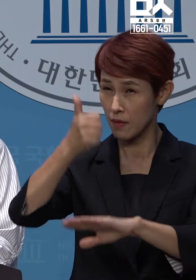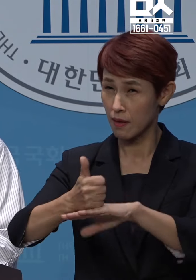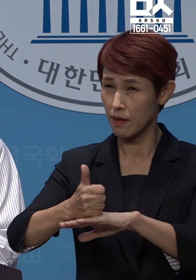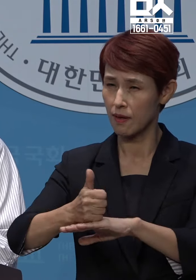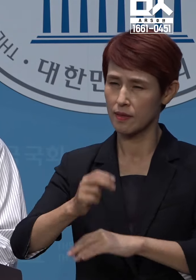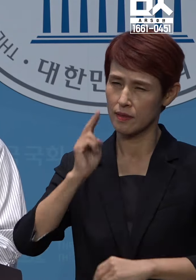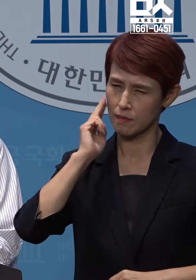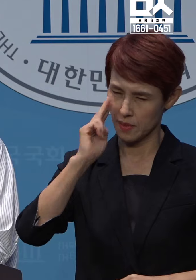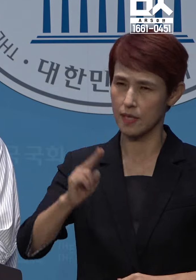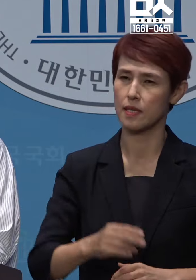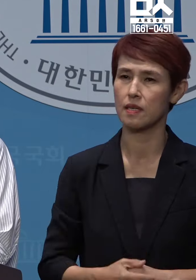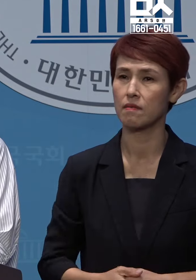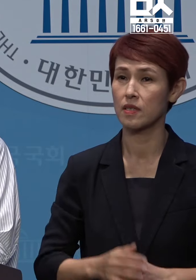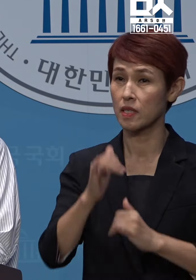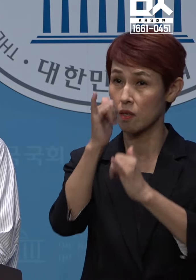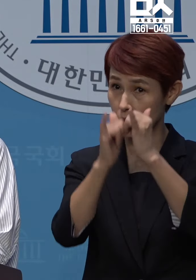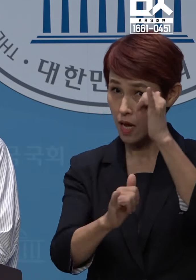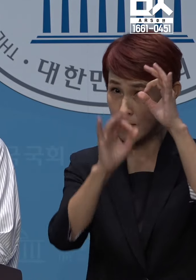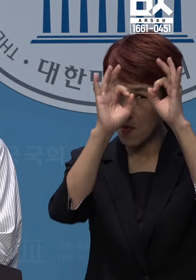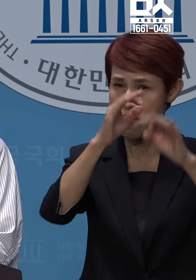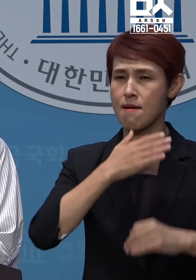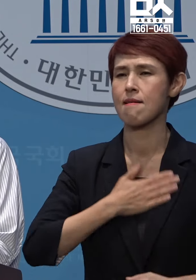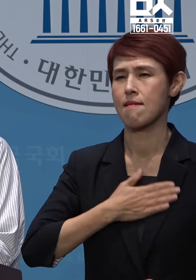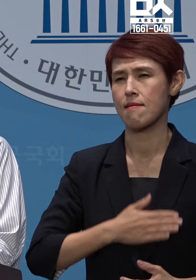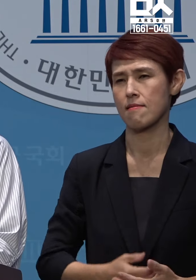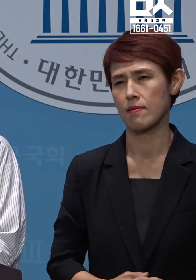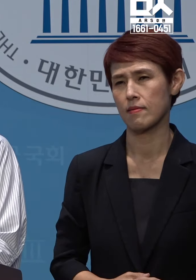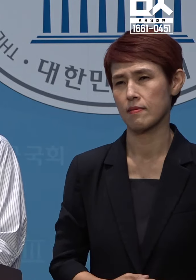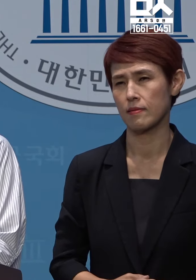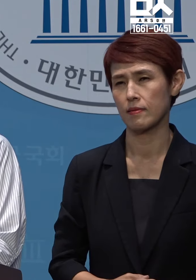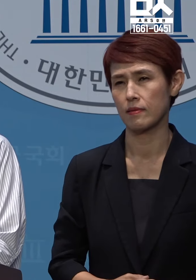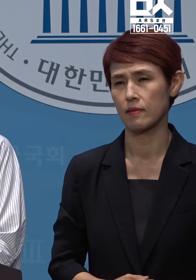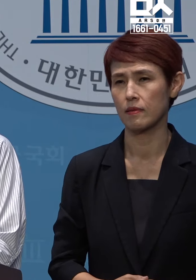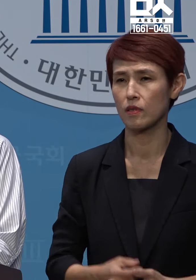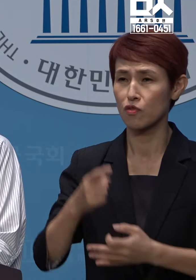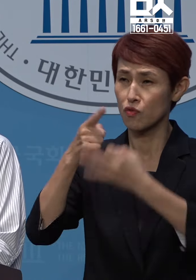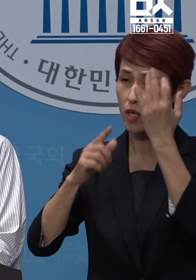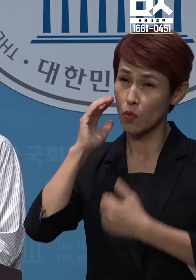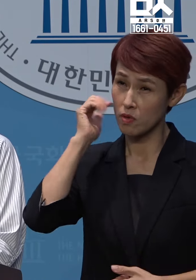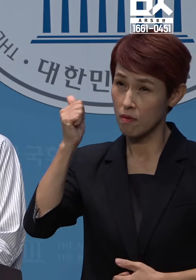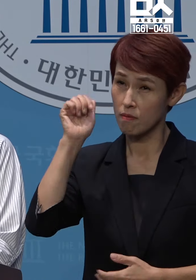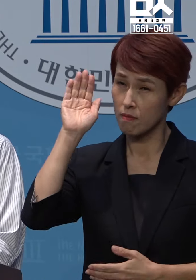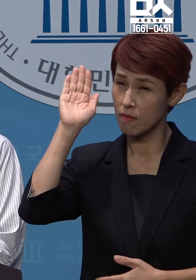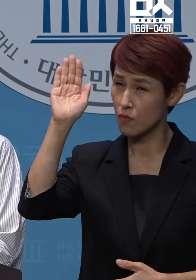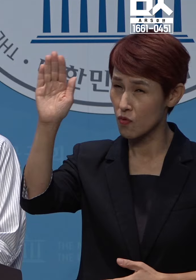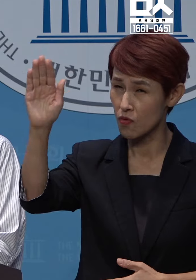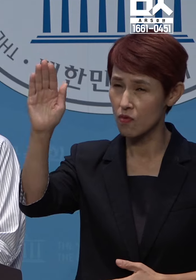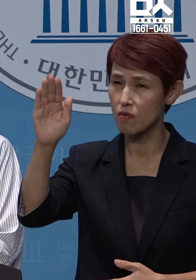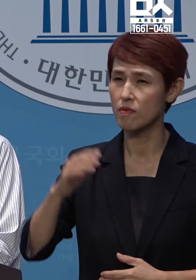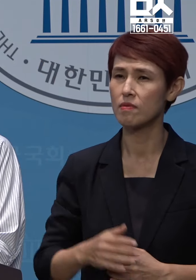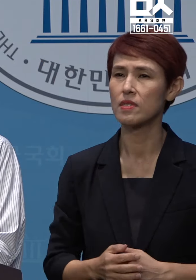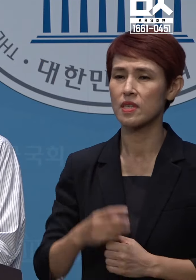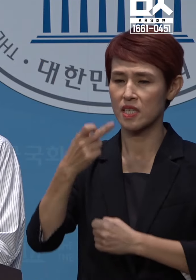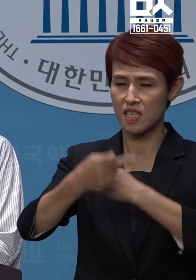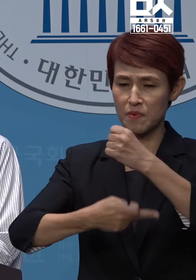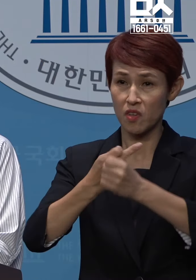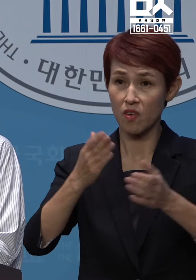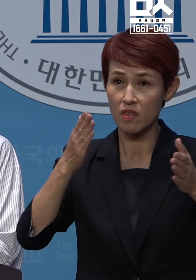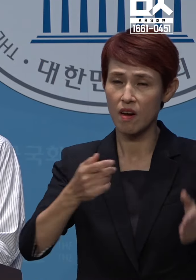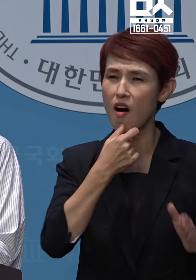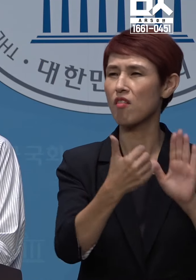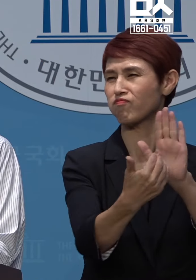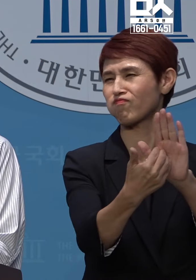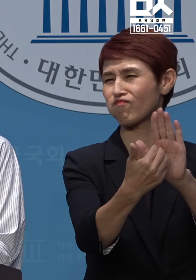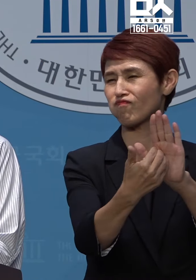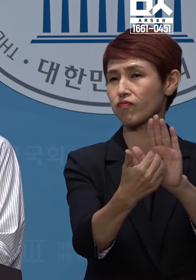비참했습니다 역사가이를 증명합니다 윤 대통령의 운명은 집권 12년 동안 45 번의